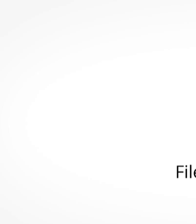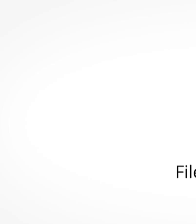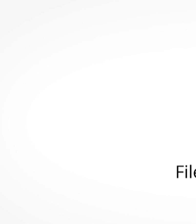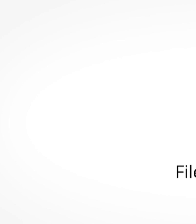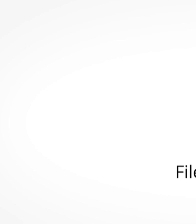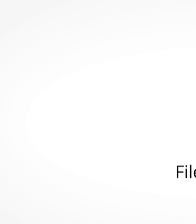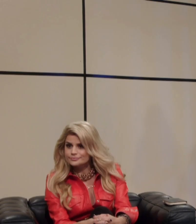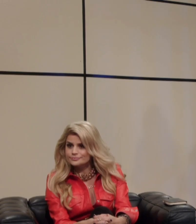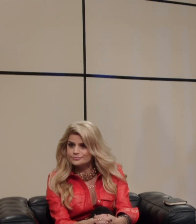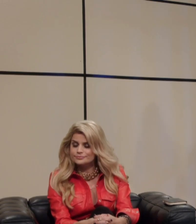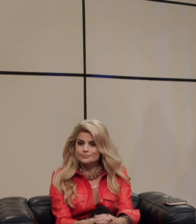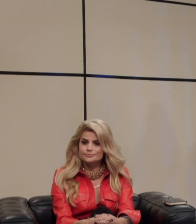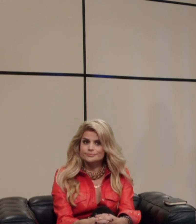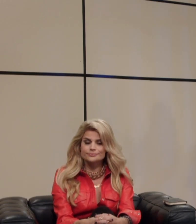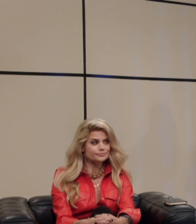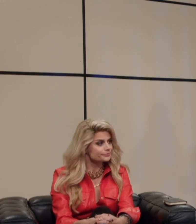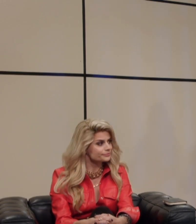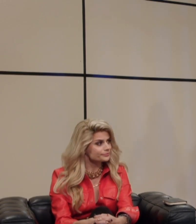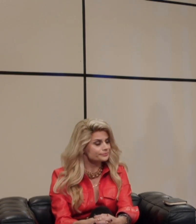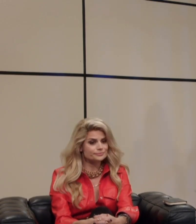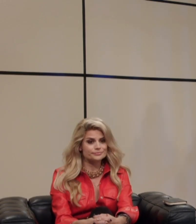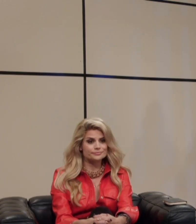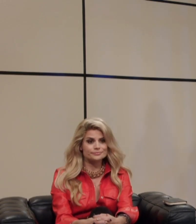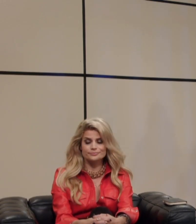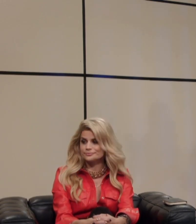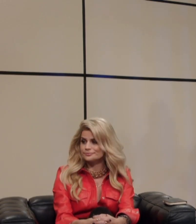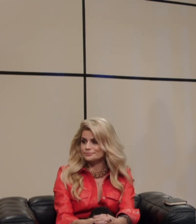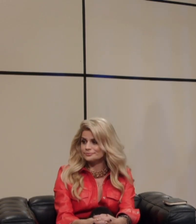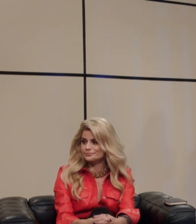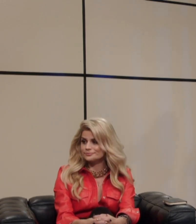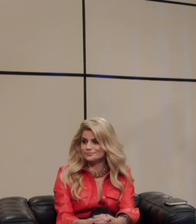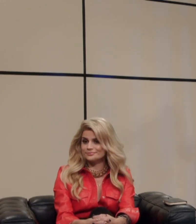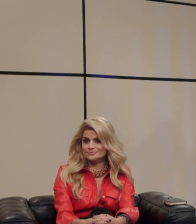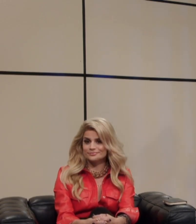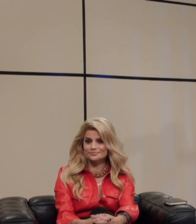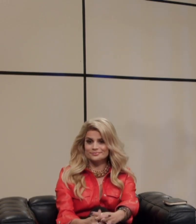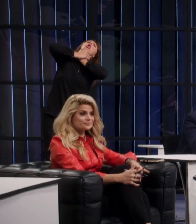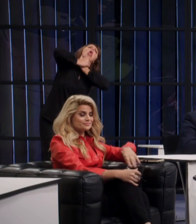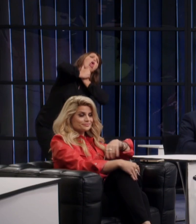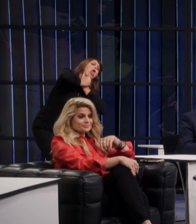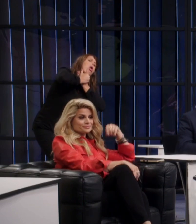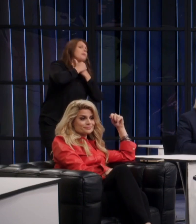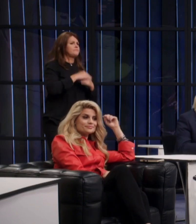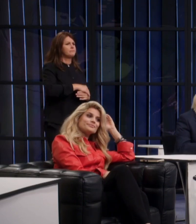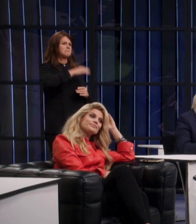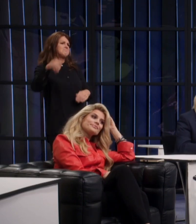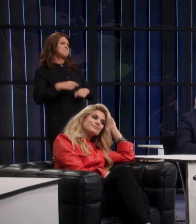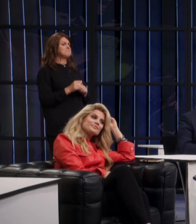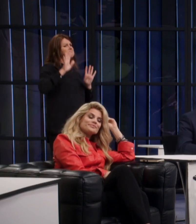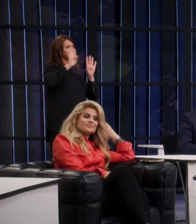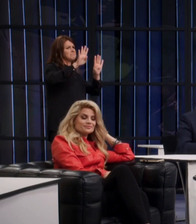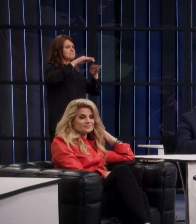Oh, de economie is er even niet meer. Kennelijk heeft iemand die gemold. Dat brengt ons bij fragment